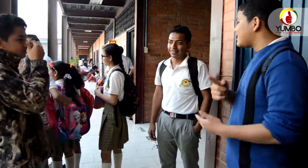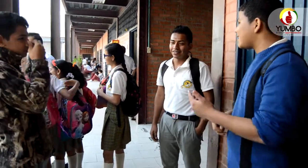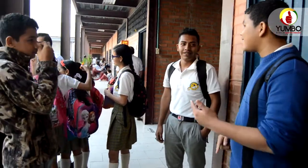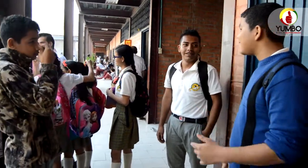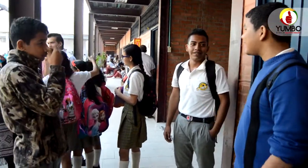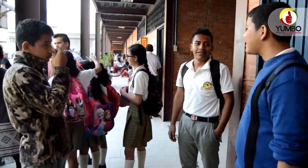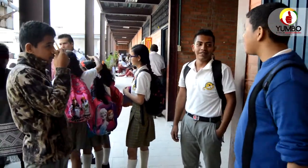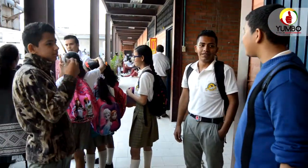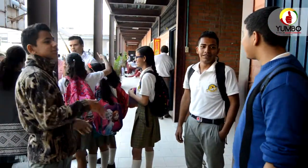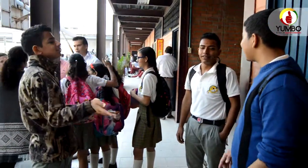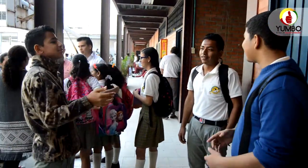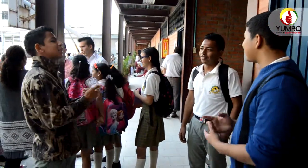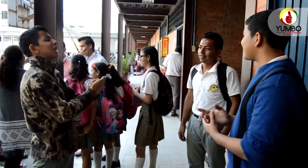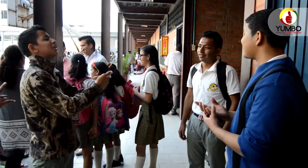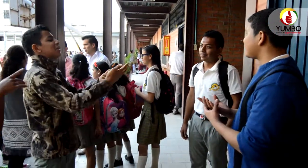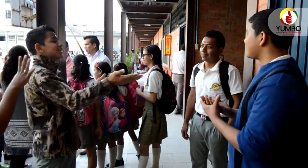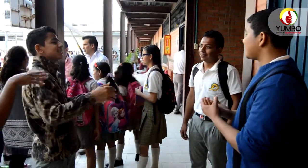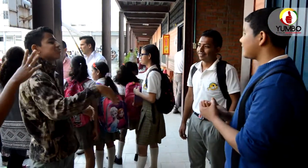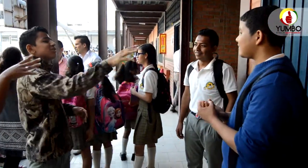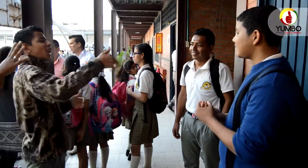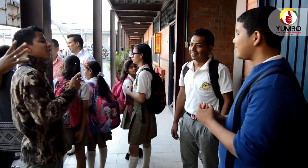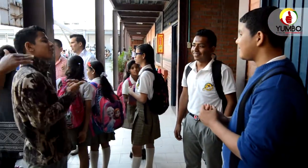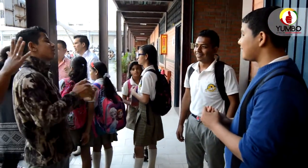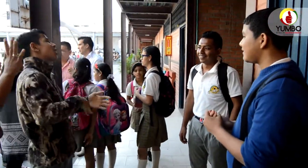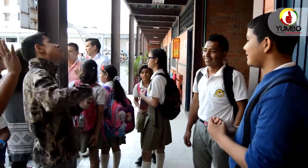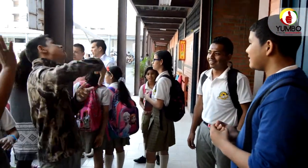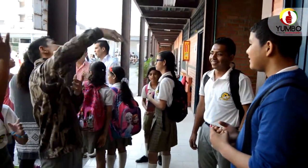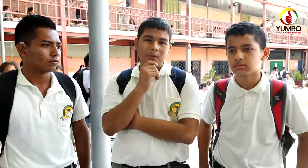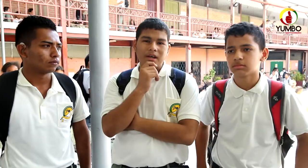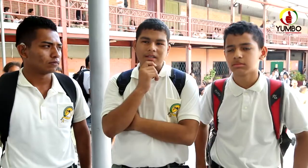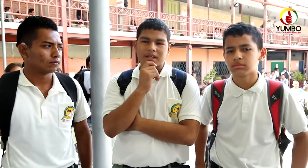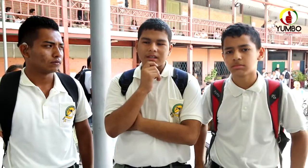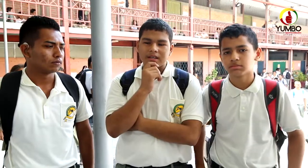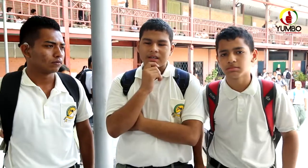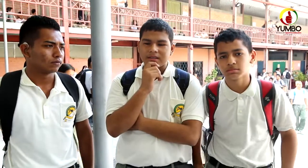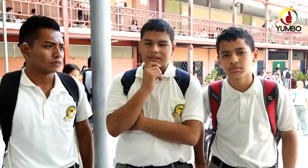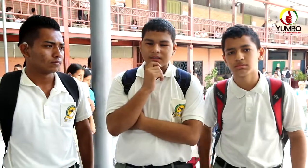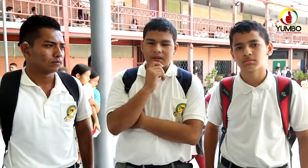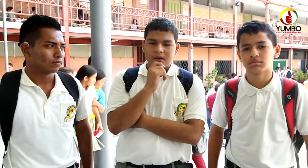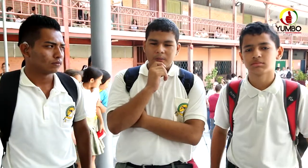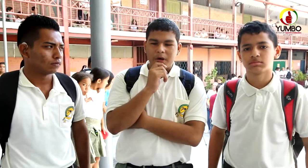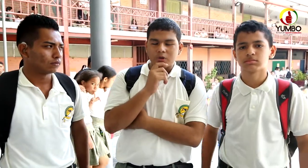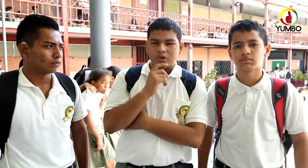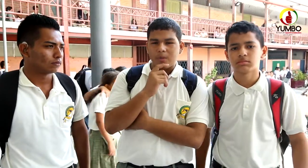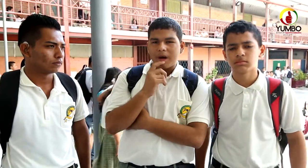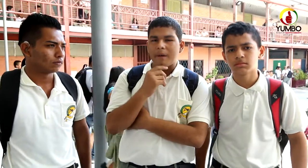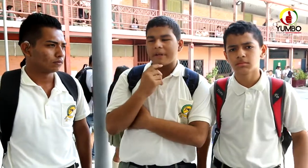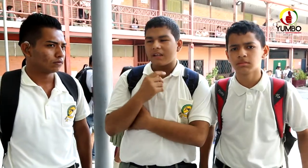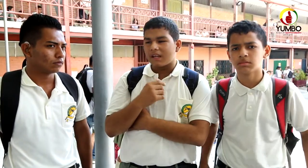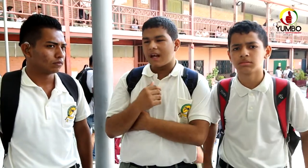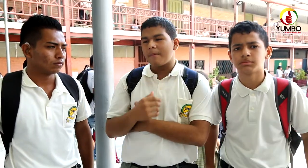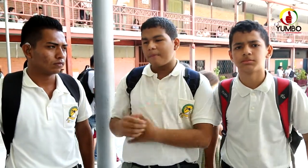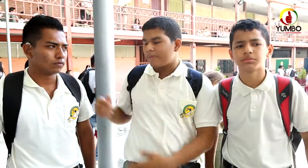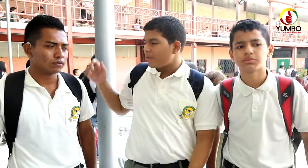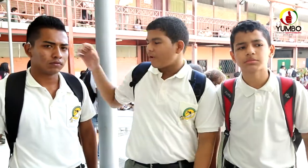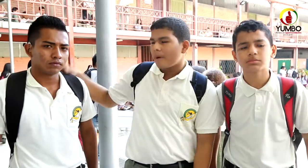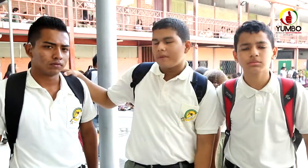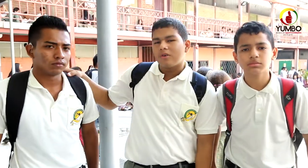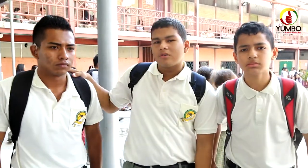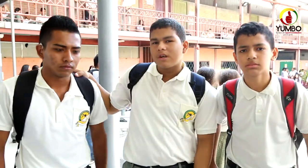bien lo que yo decía. Bueno, para mí el lenguaje de señas me gustó más aprenderla por mi amigo